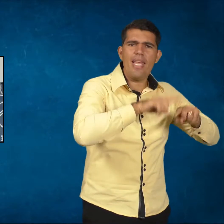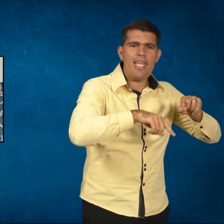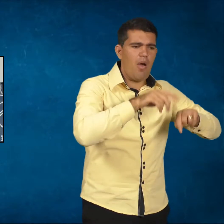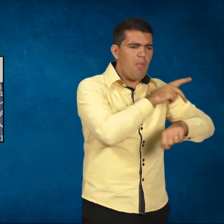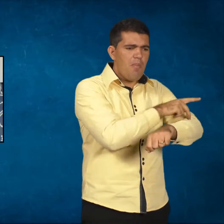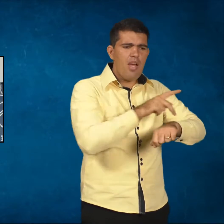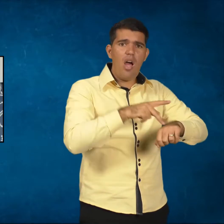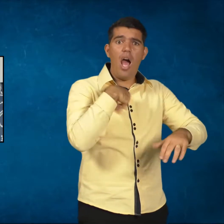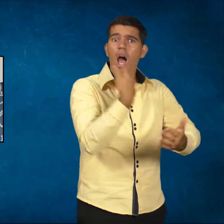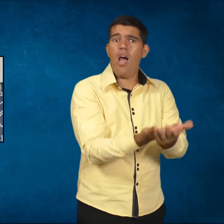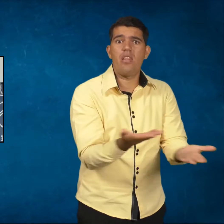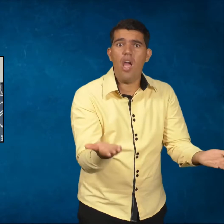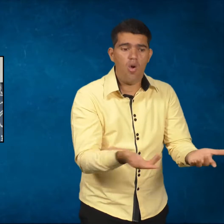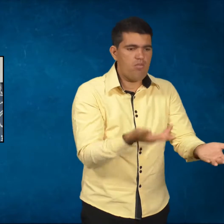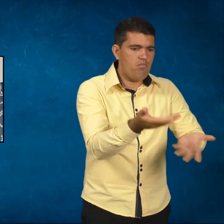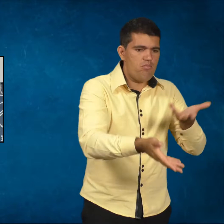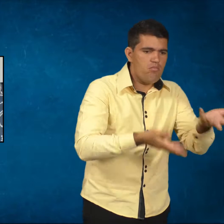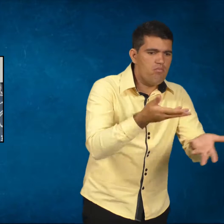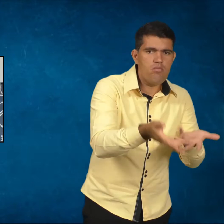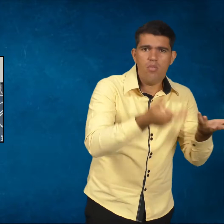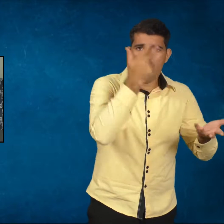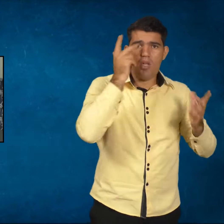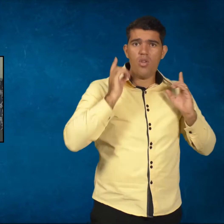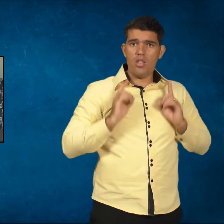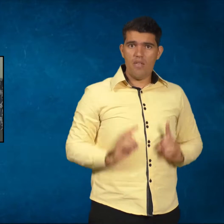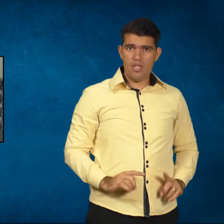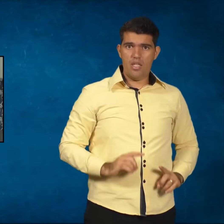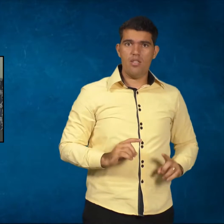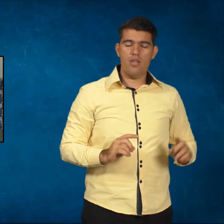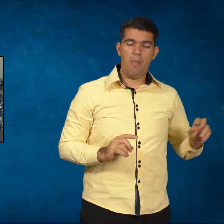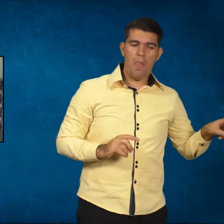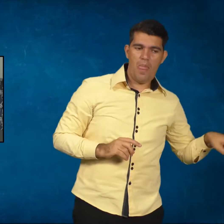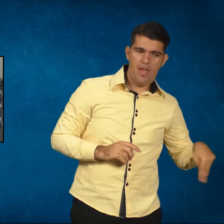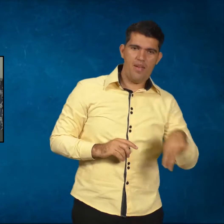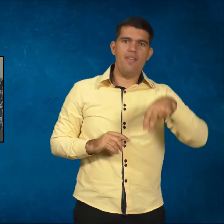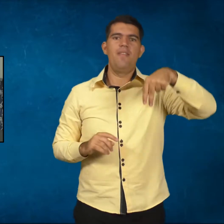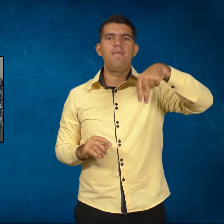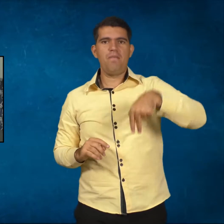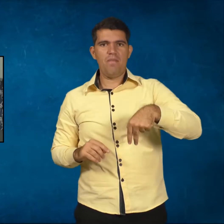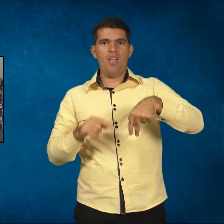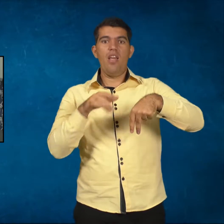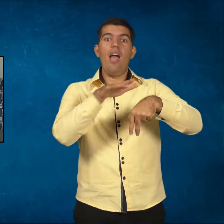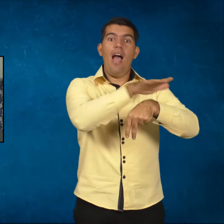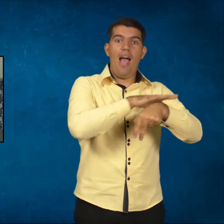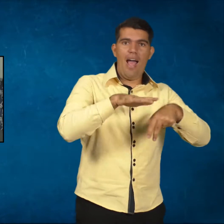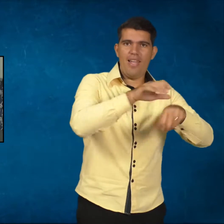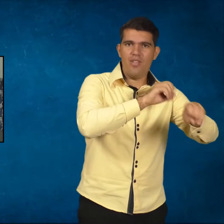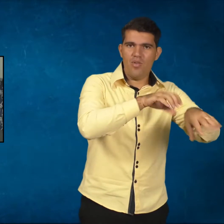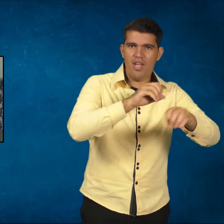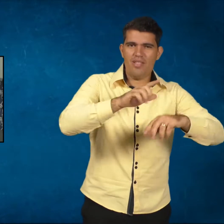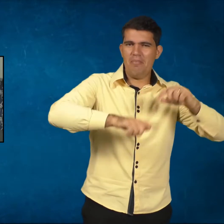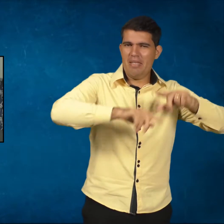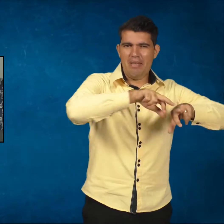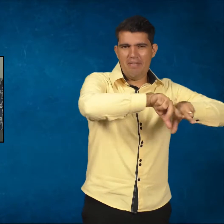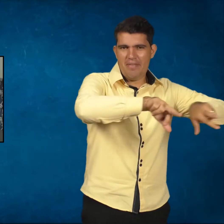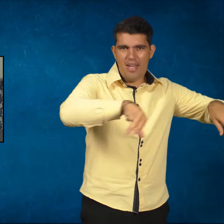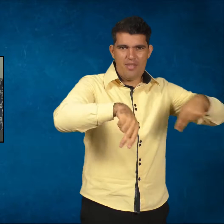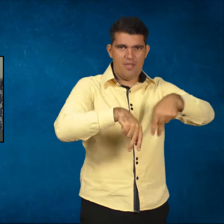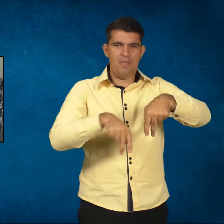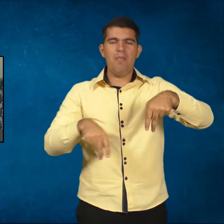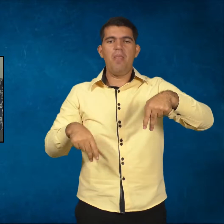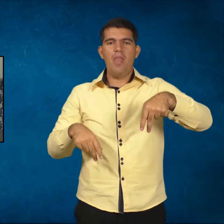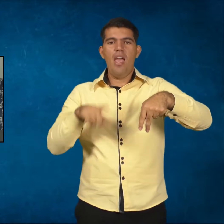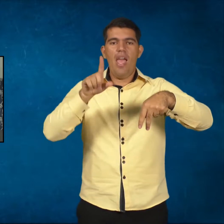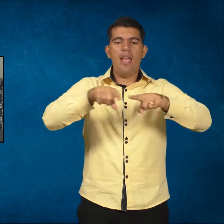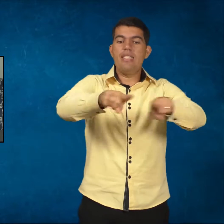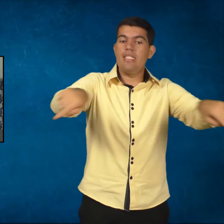gente utiliza até hoje para o trabalho com pessoas com deficiência. Então, usar os recursos da área da educação especial em conjunto,